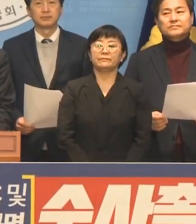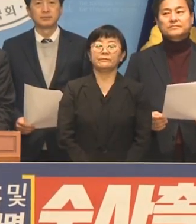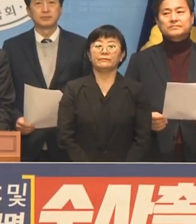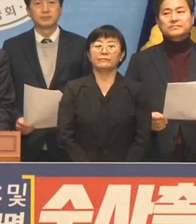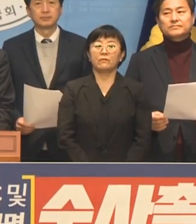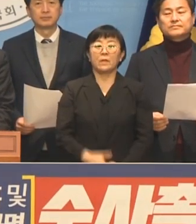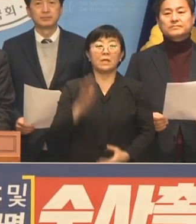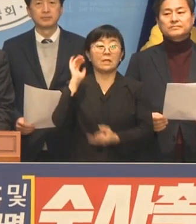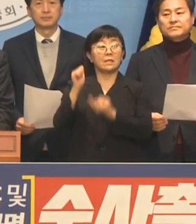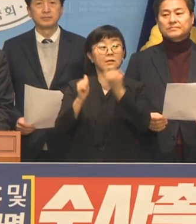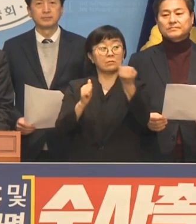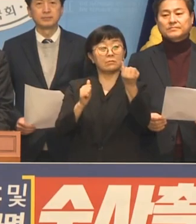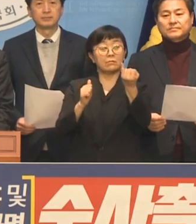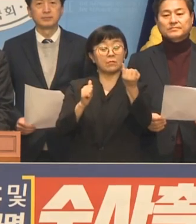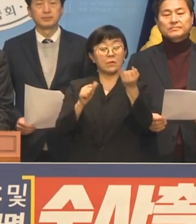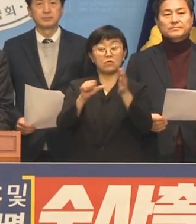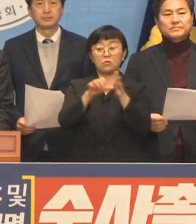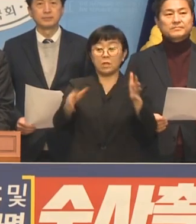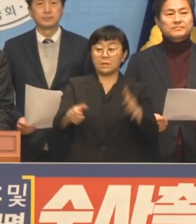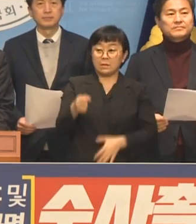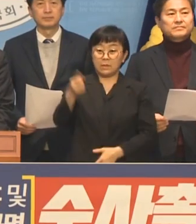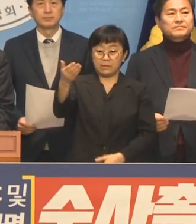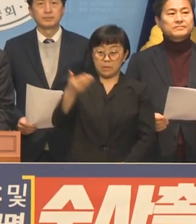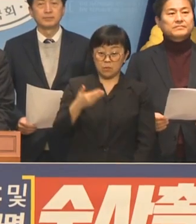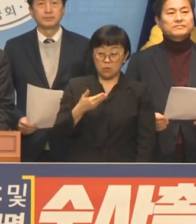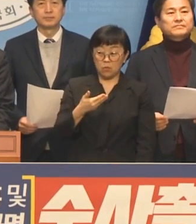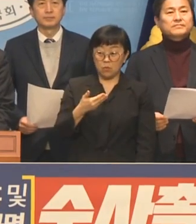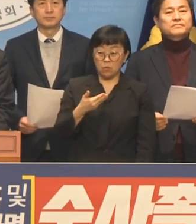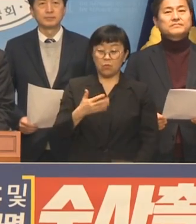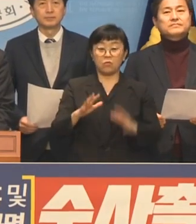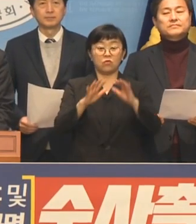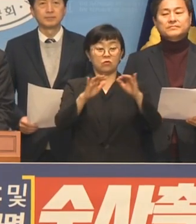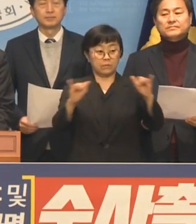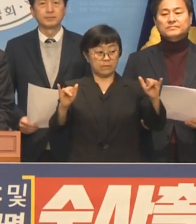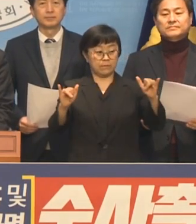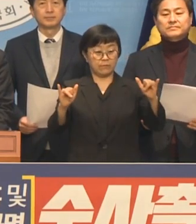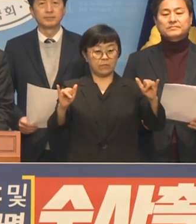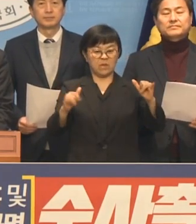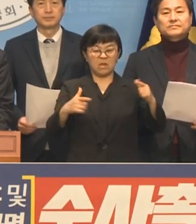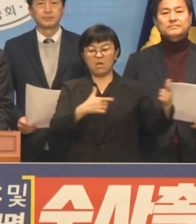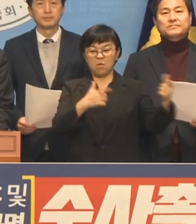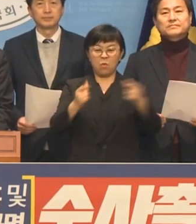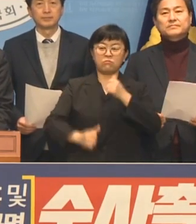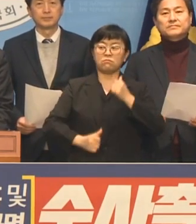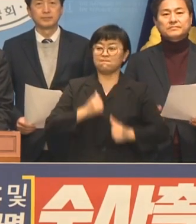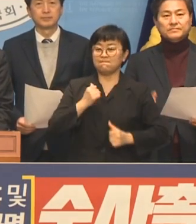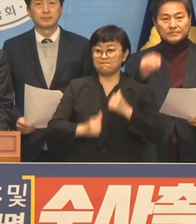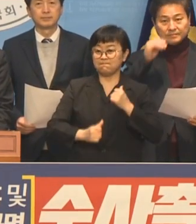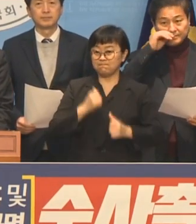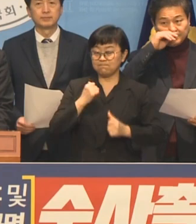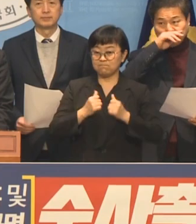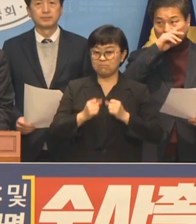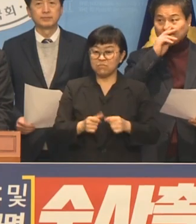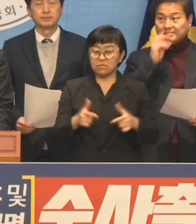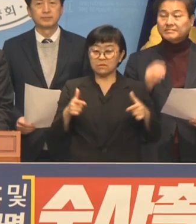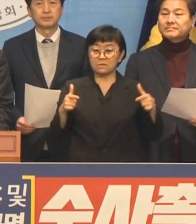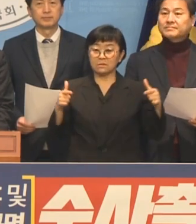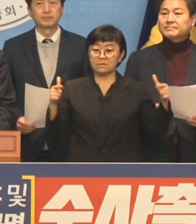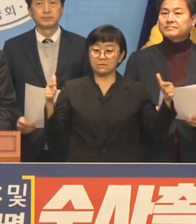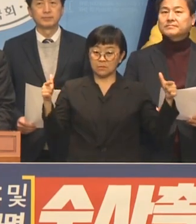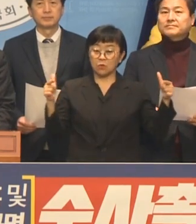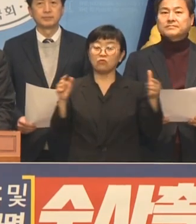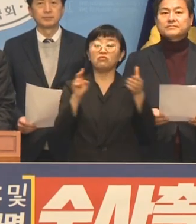아시다시피 김건희 여사가 명품백을 받고 국민들의 공분이 높아지자